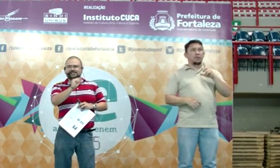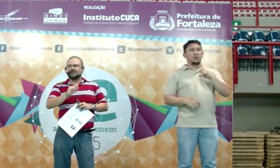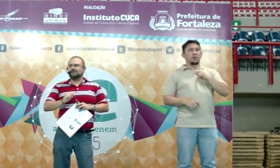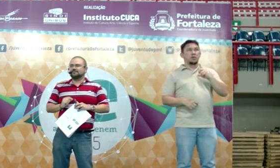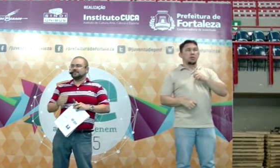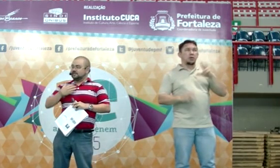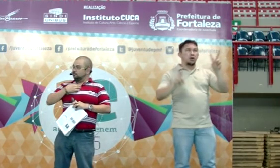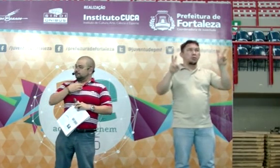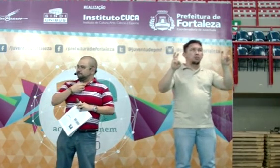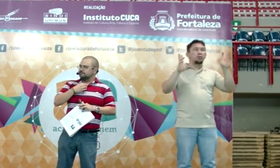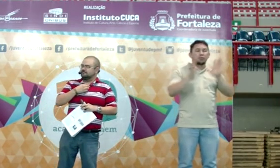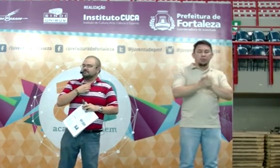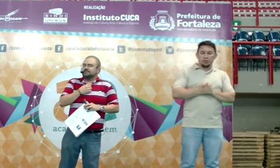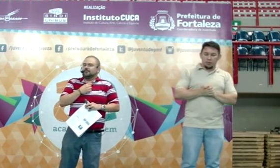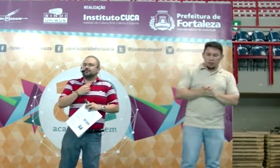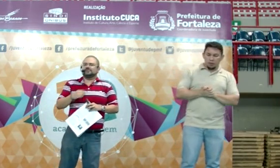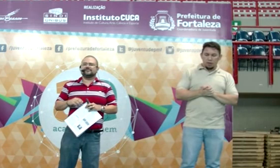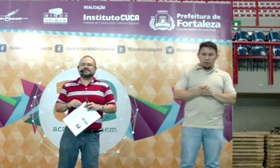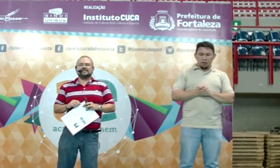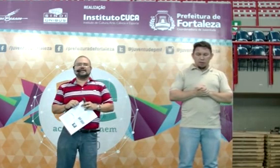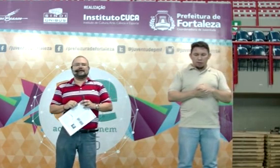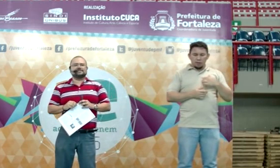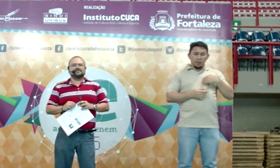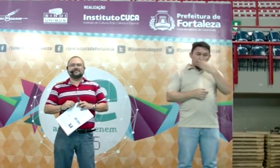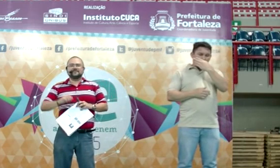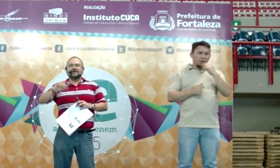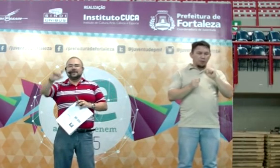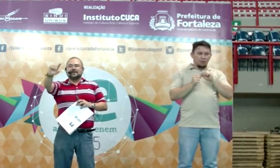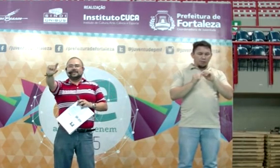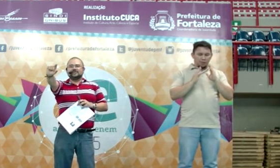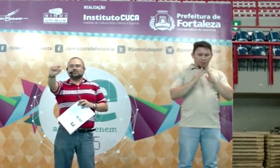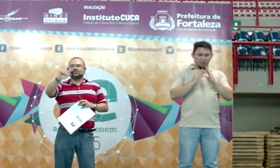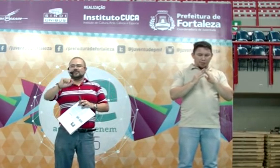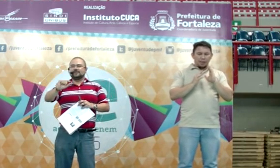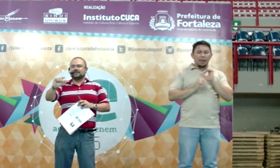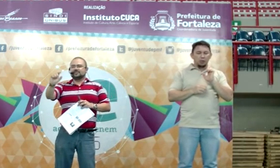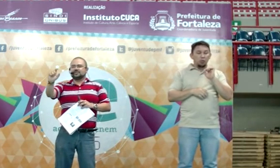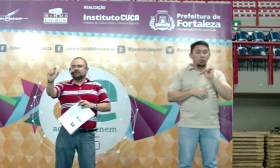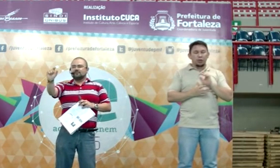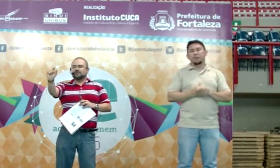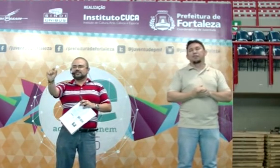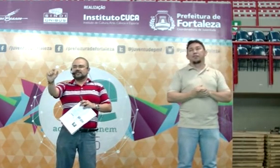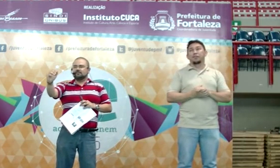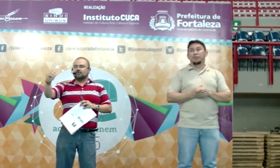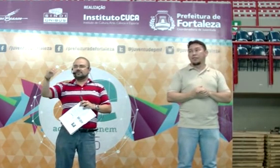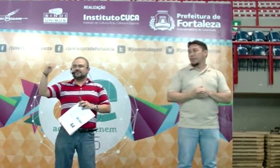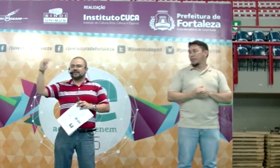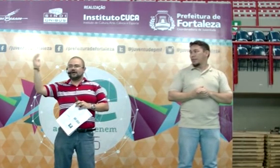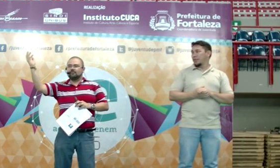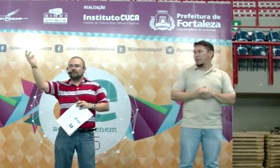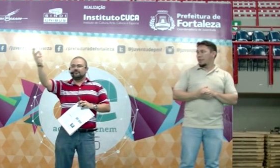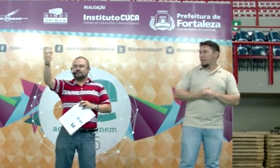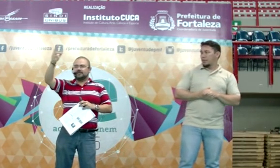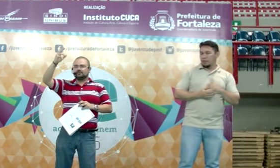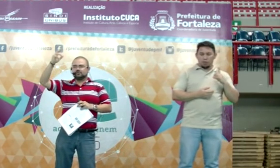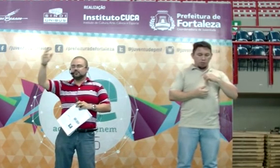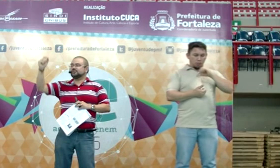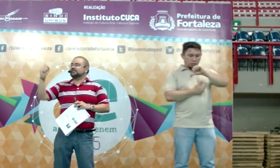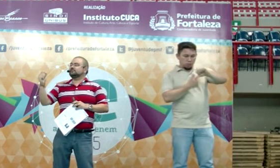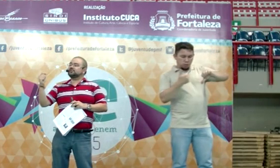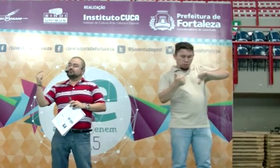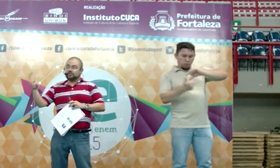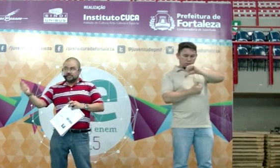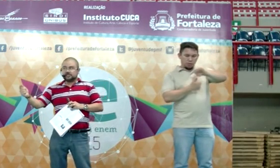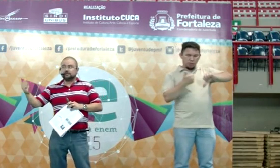uma situação que eu me propus a fazer em casa, que é justamente você modificar o movimento